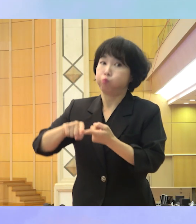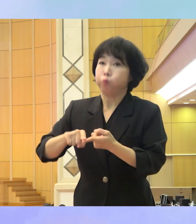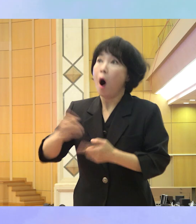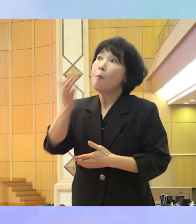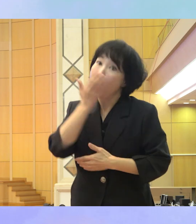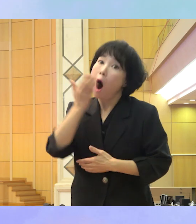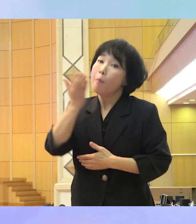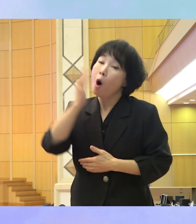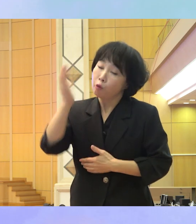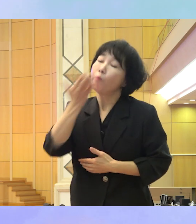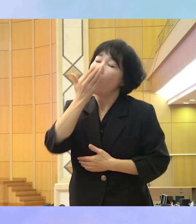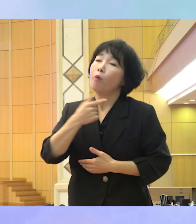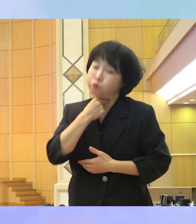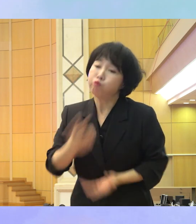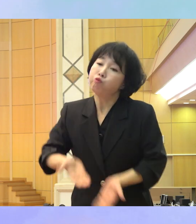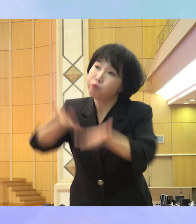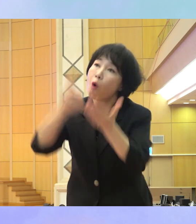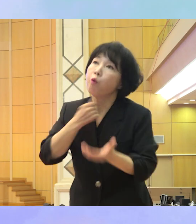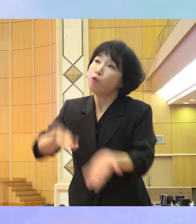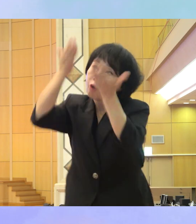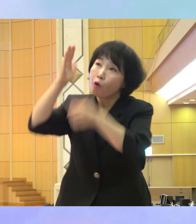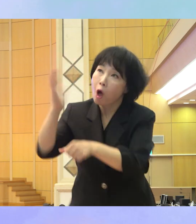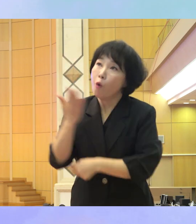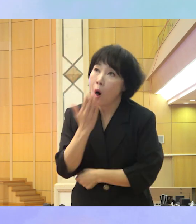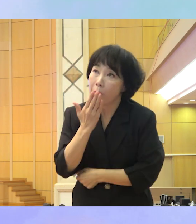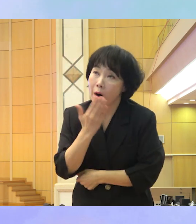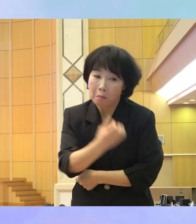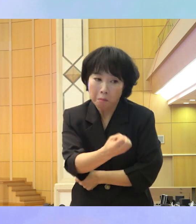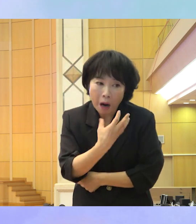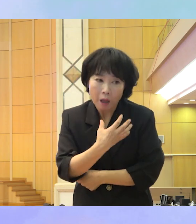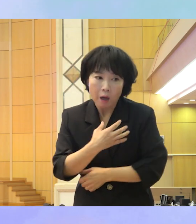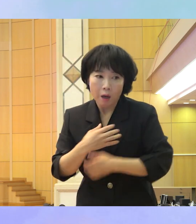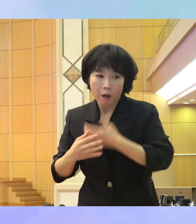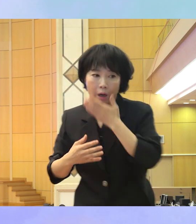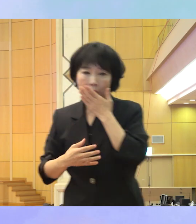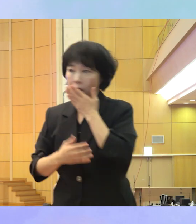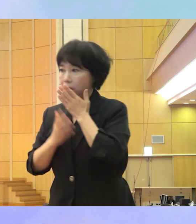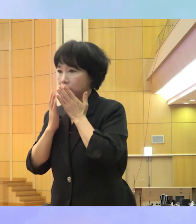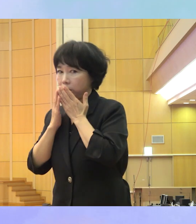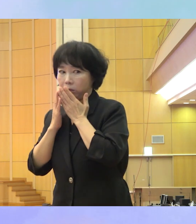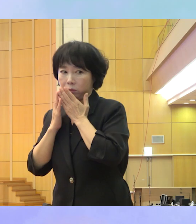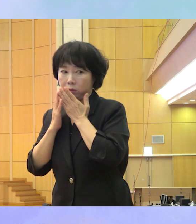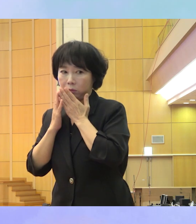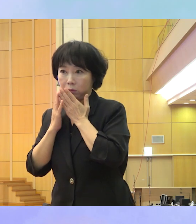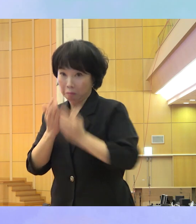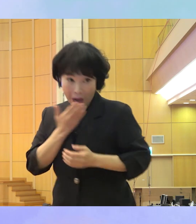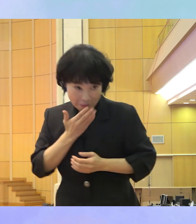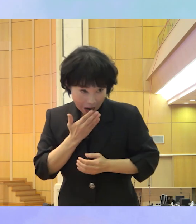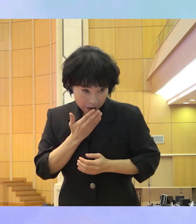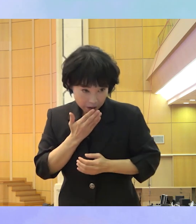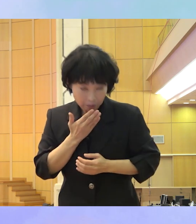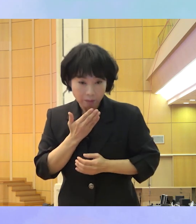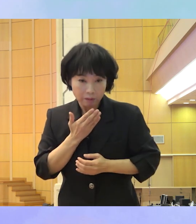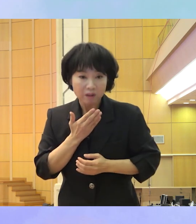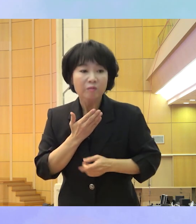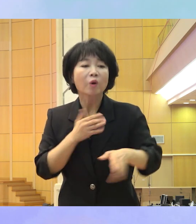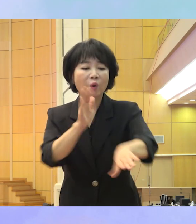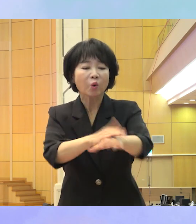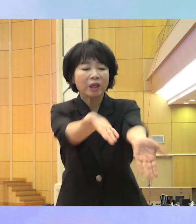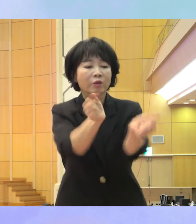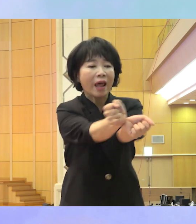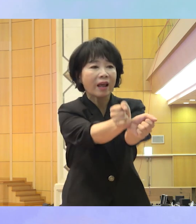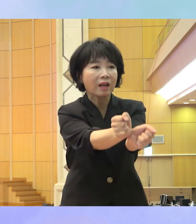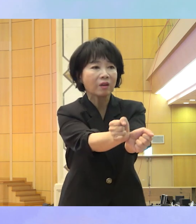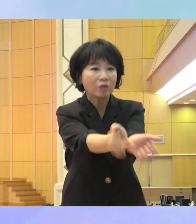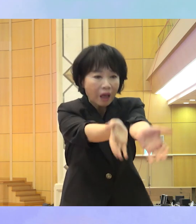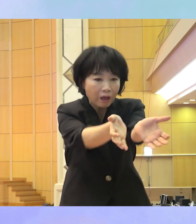원하신다면 무엇이든지를 하겠습니다. 그러냐? 그렇다고 하면 내 손을 앞으로 내놓아라.